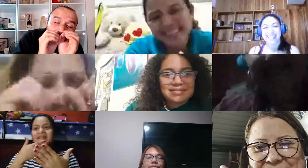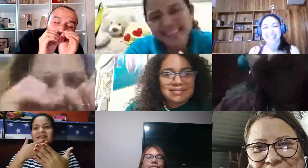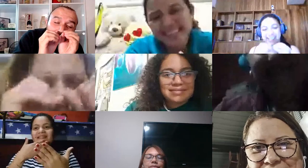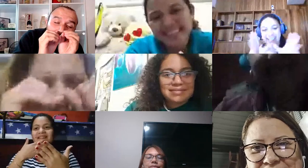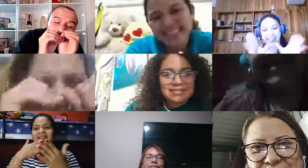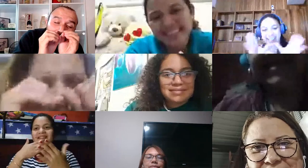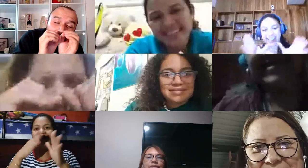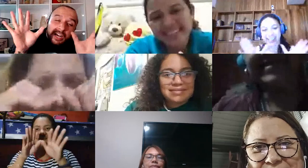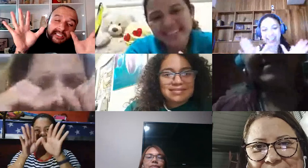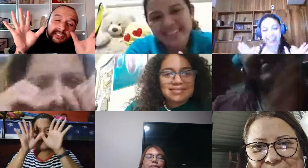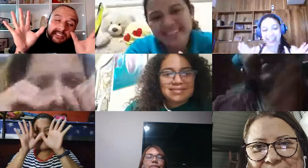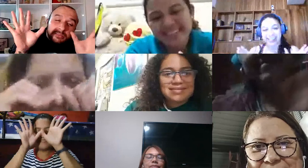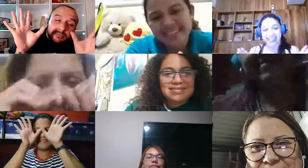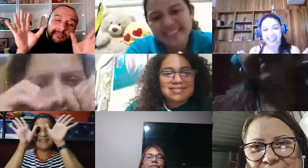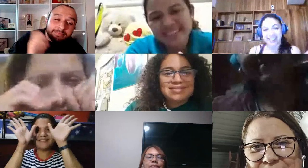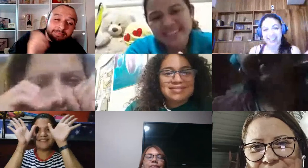madrugadas.